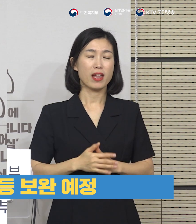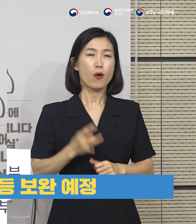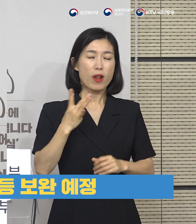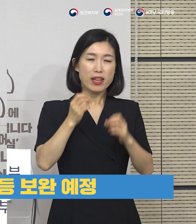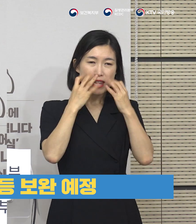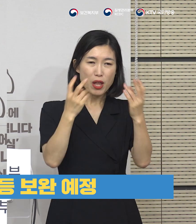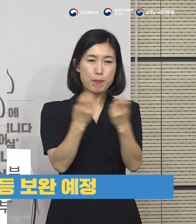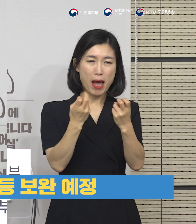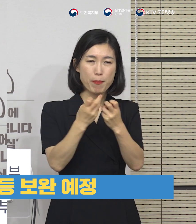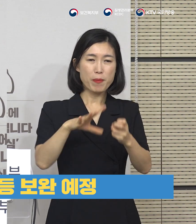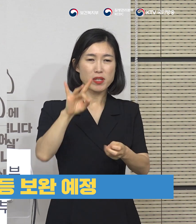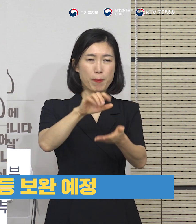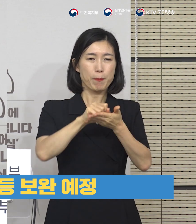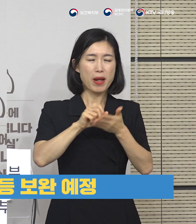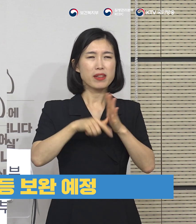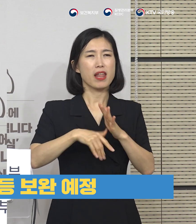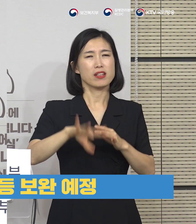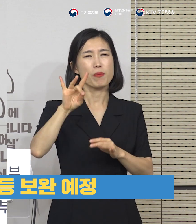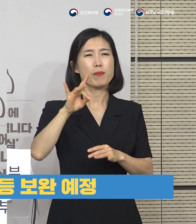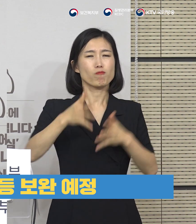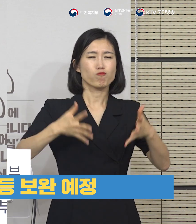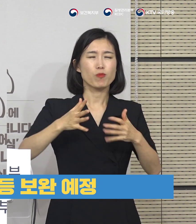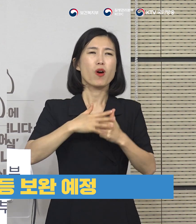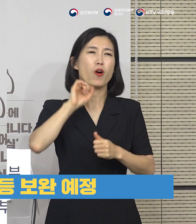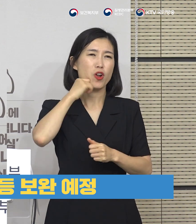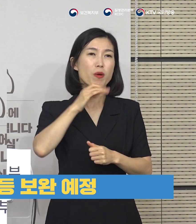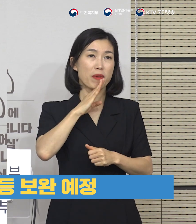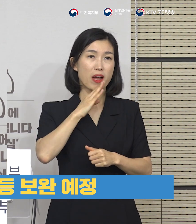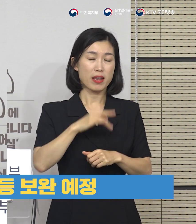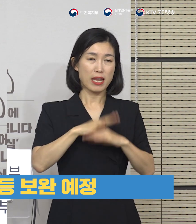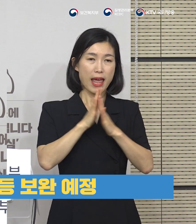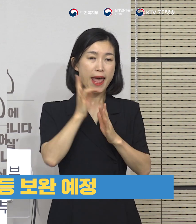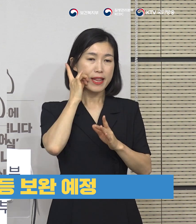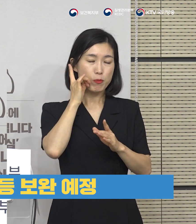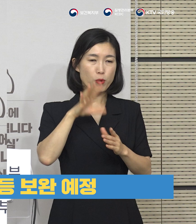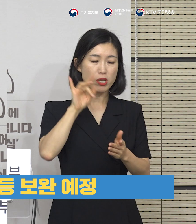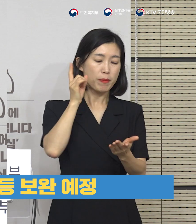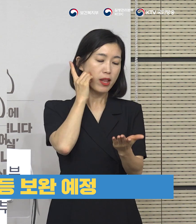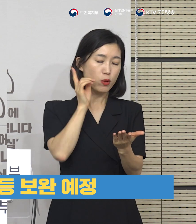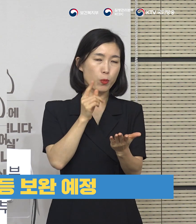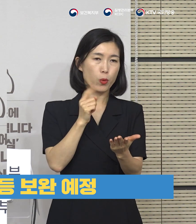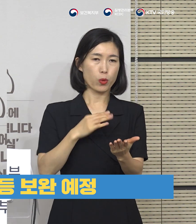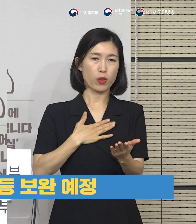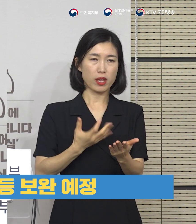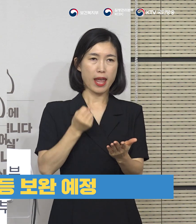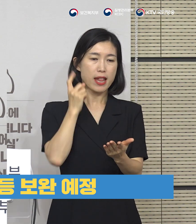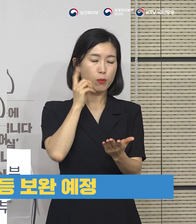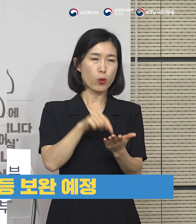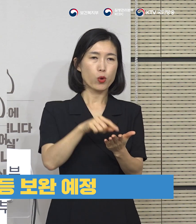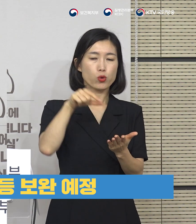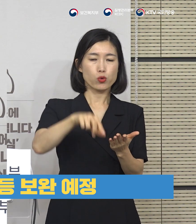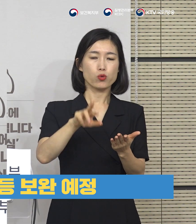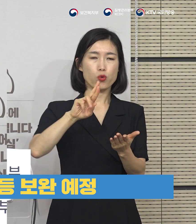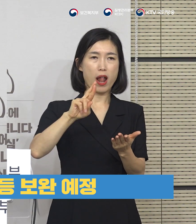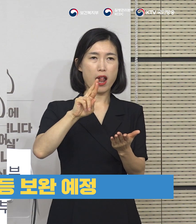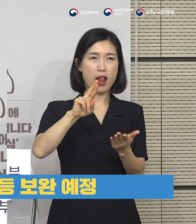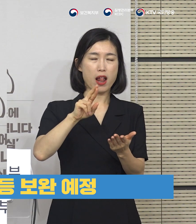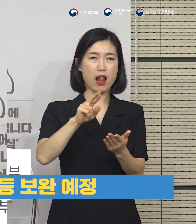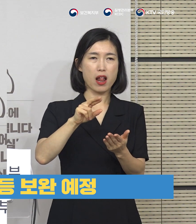어려운 점을 호소하셨던 점이 QR코드를 본인의 그 휴대전화를 통해서 생성하는 데